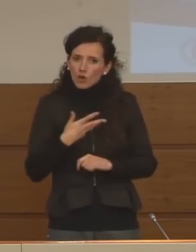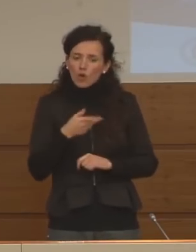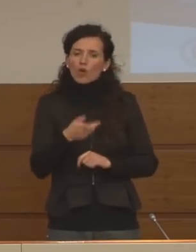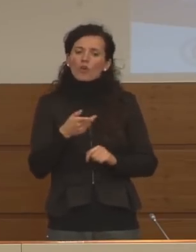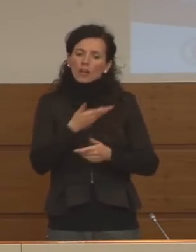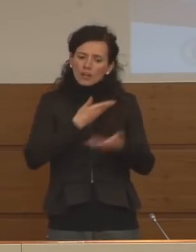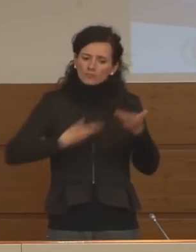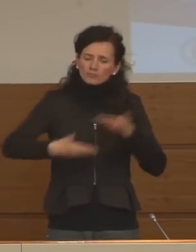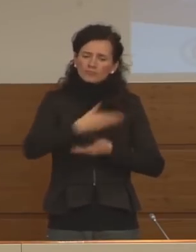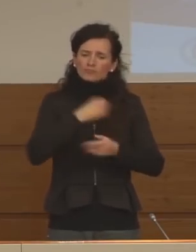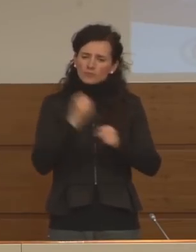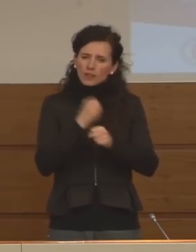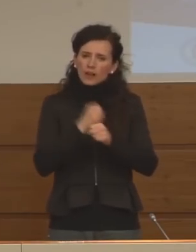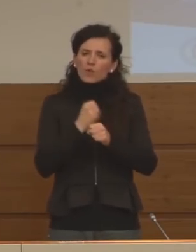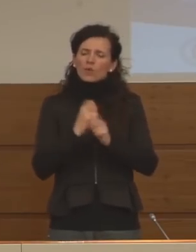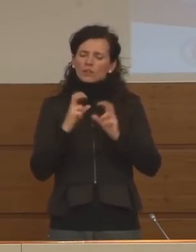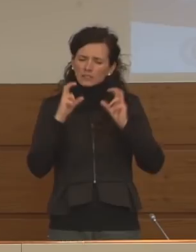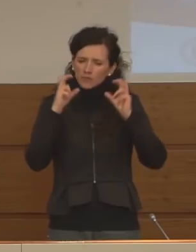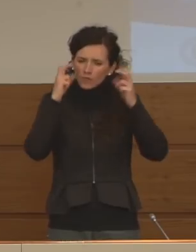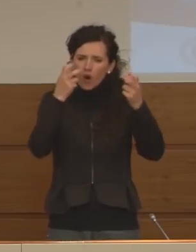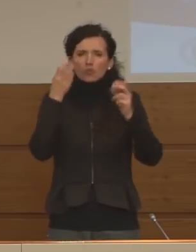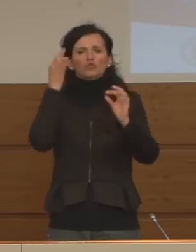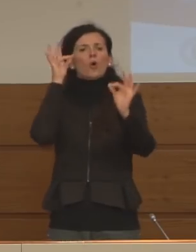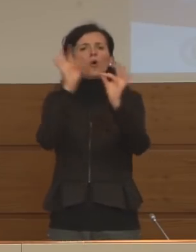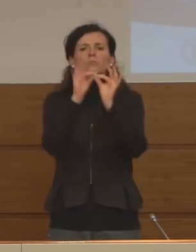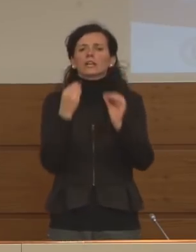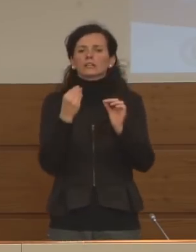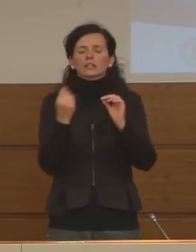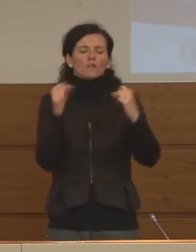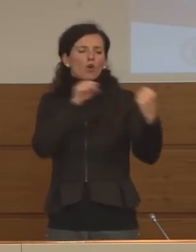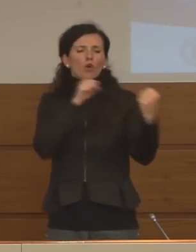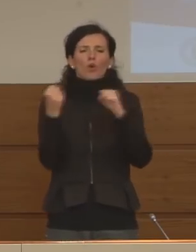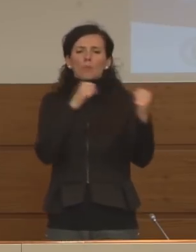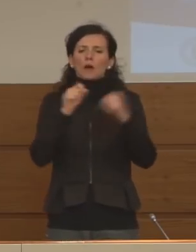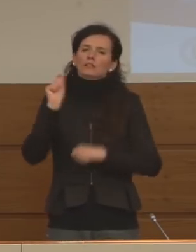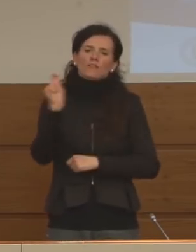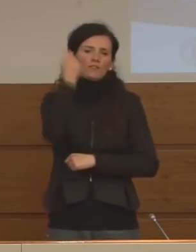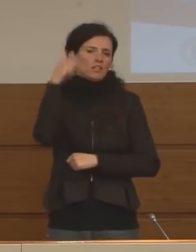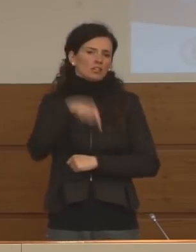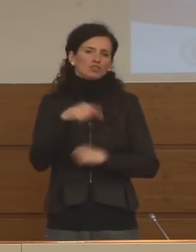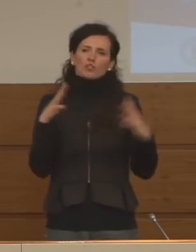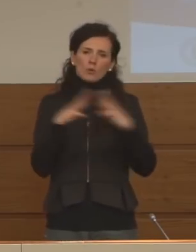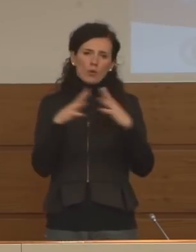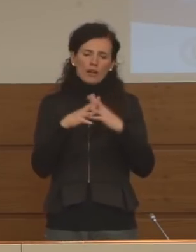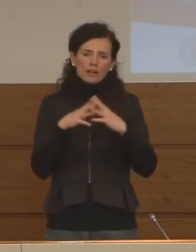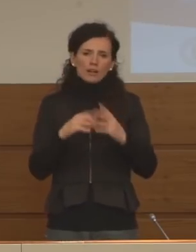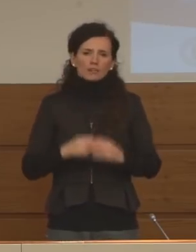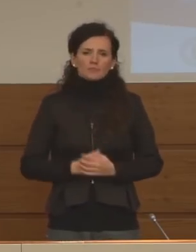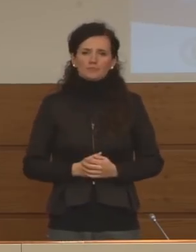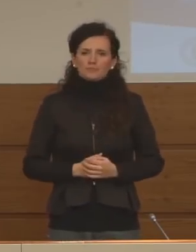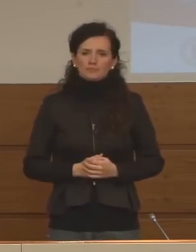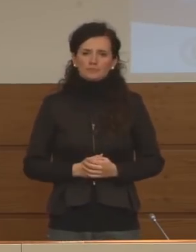facendo ogni sforzo per combattere e vincere questa guerra